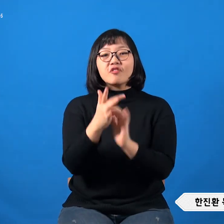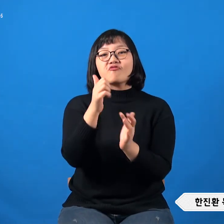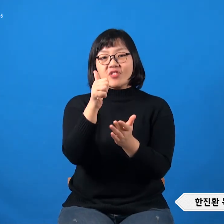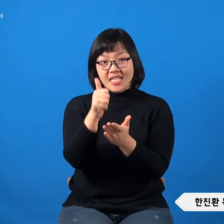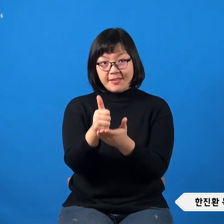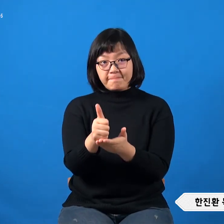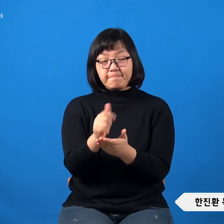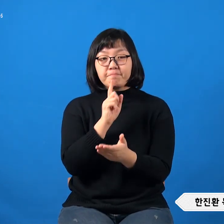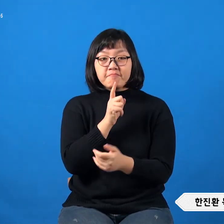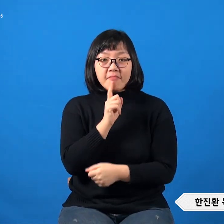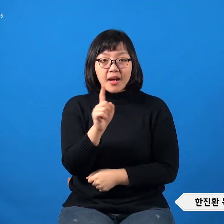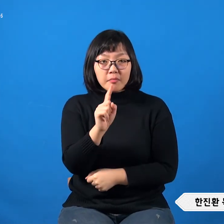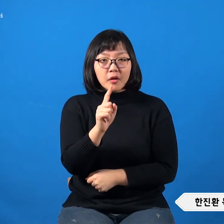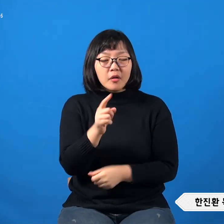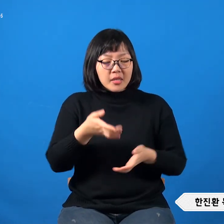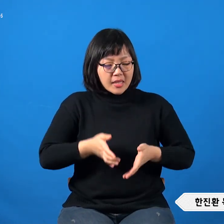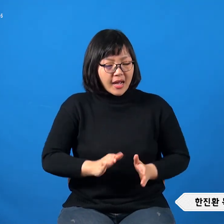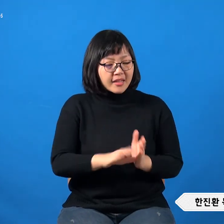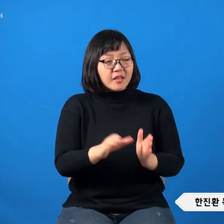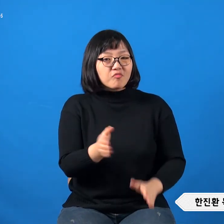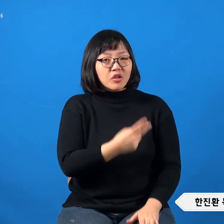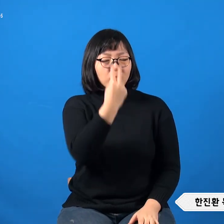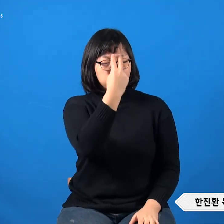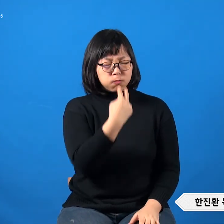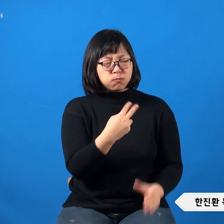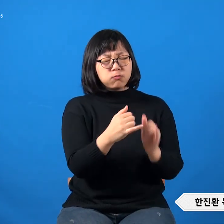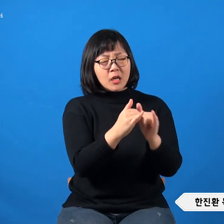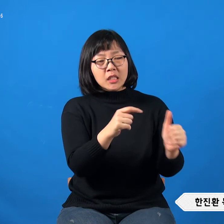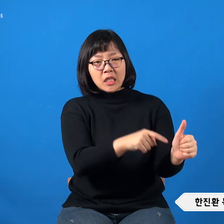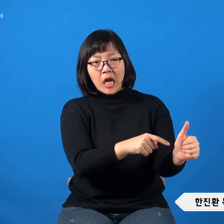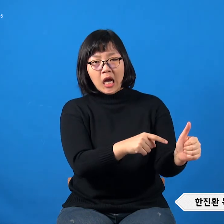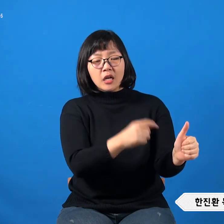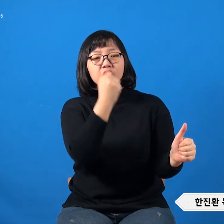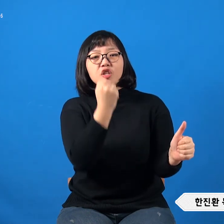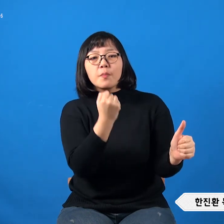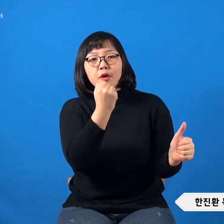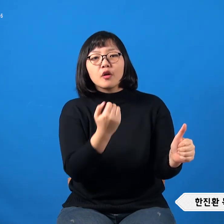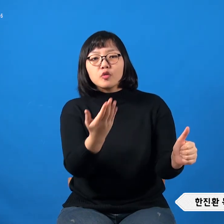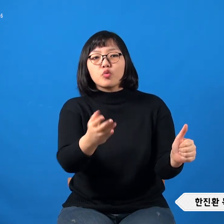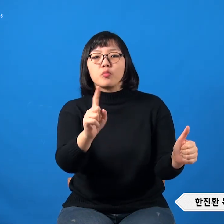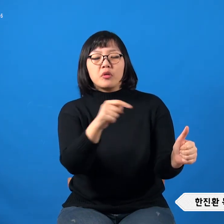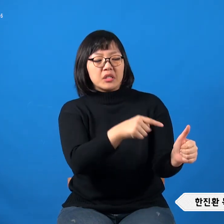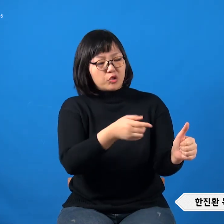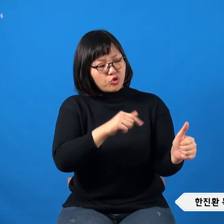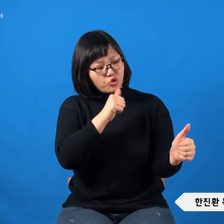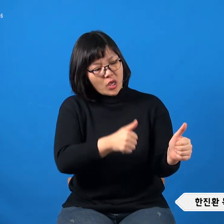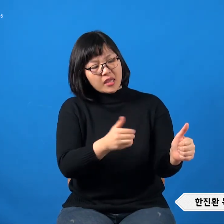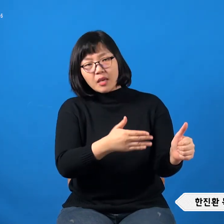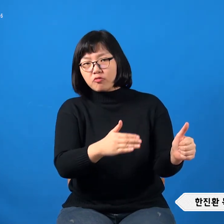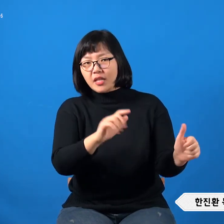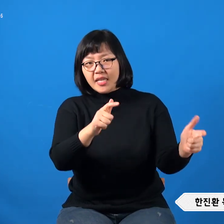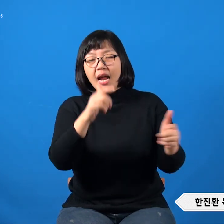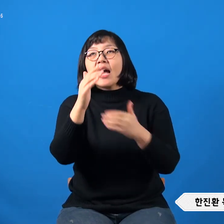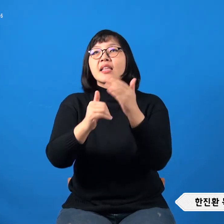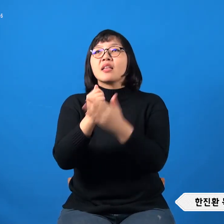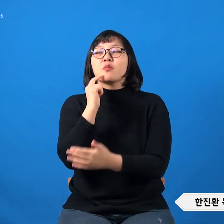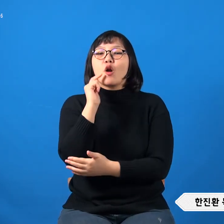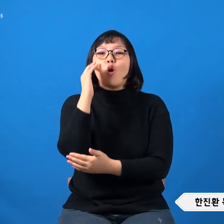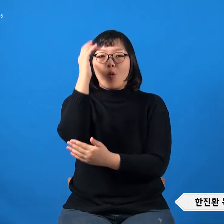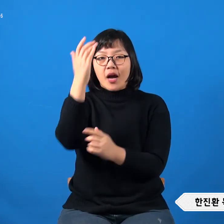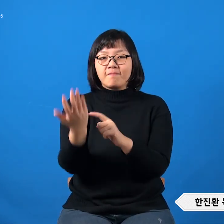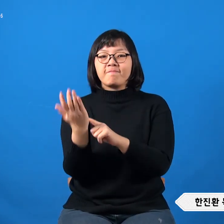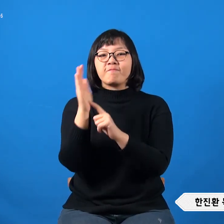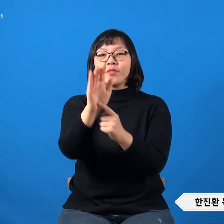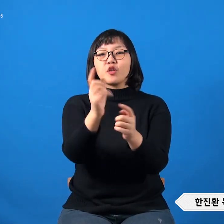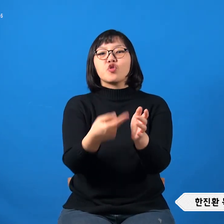소경된 자를 가리켜서 저것은 저 사람의 죄 때문이 아니고 하나님의 영광을 나타내기 위해서 된 것이다,